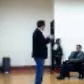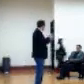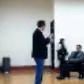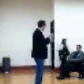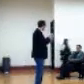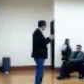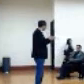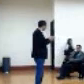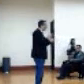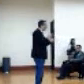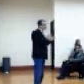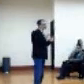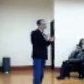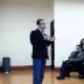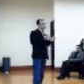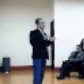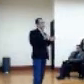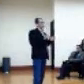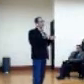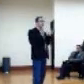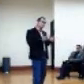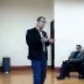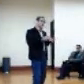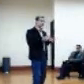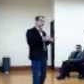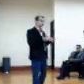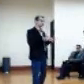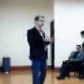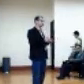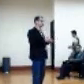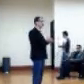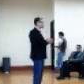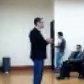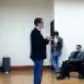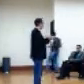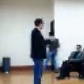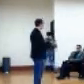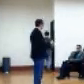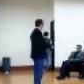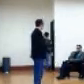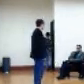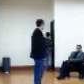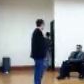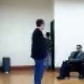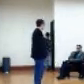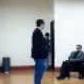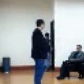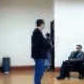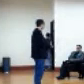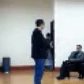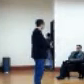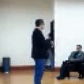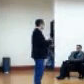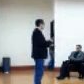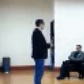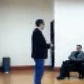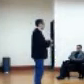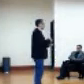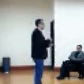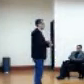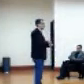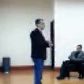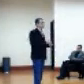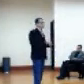posibilidades, y yo ya sabía que al regresar después al siguiente semestre iba a ser un acta colectiva para poner promovido o